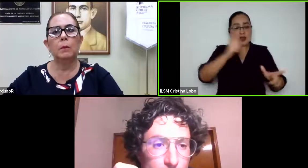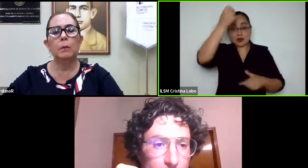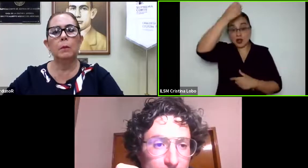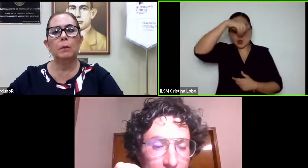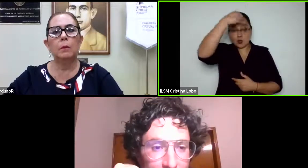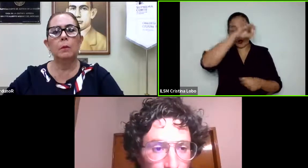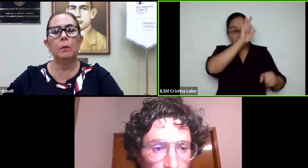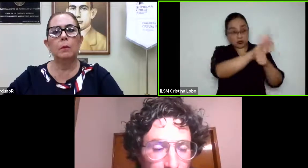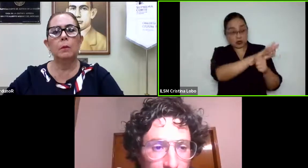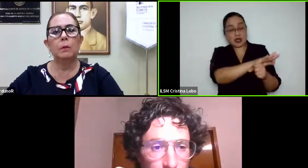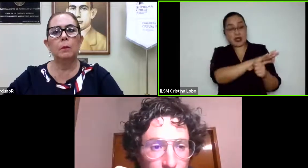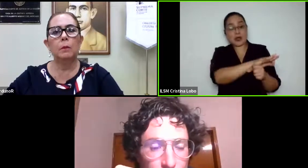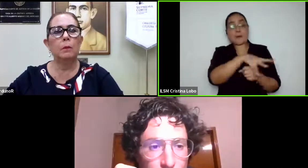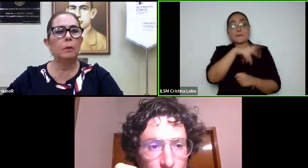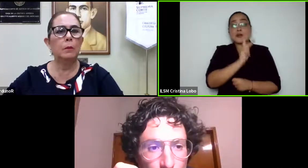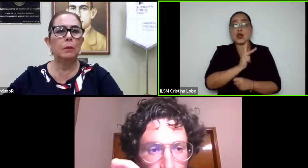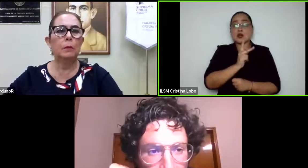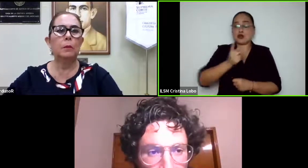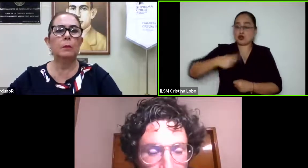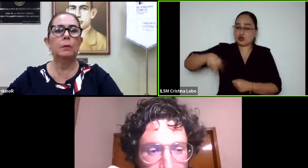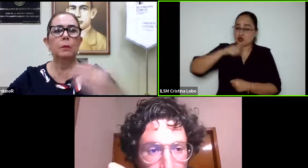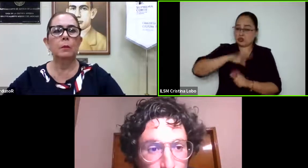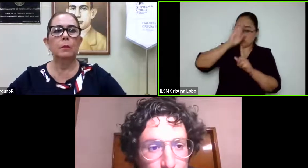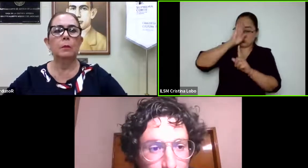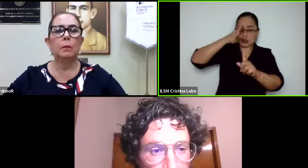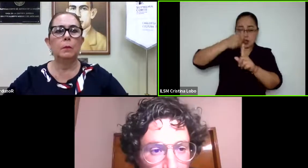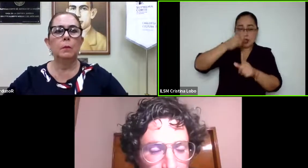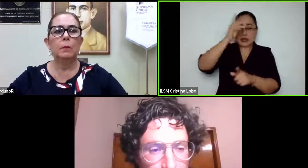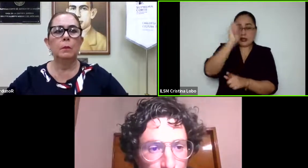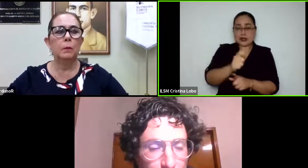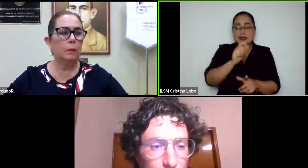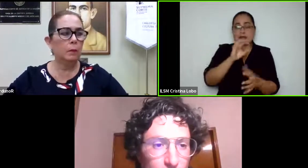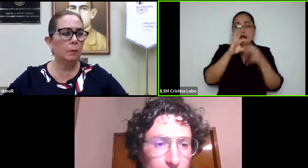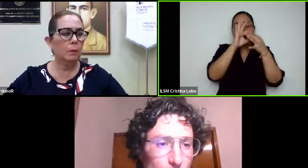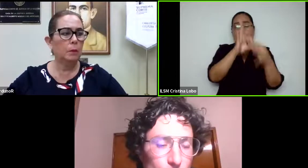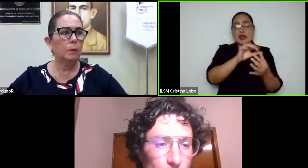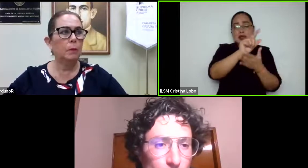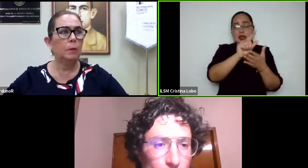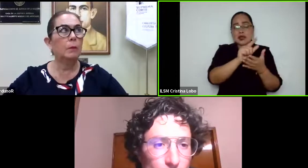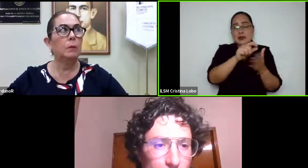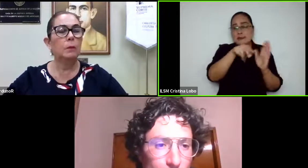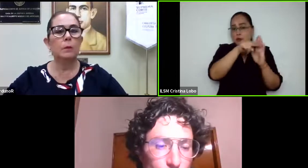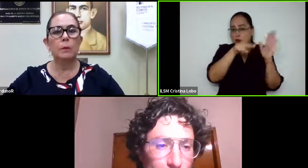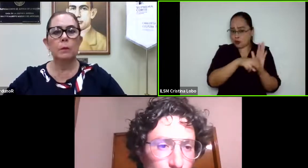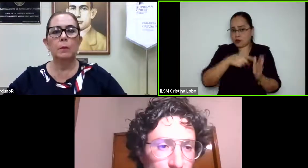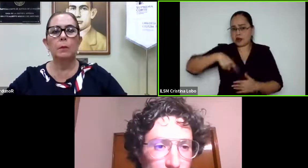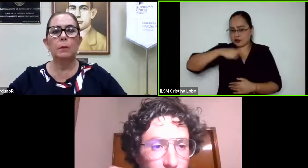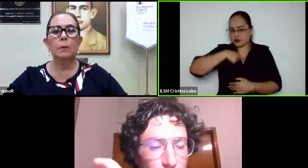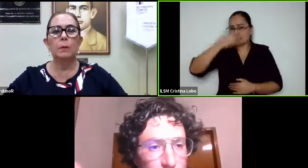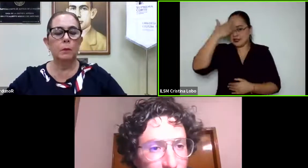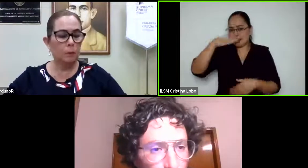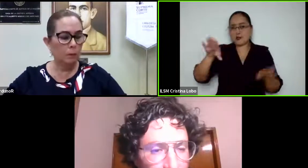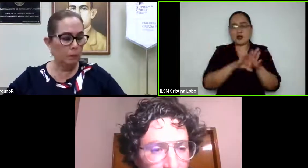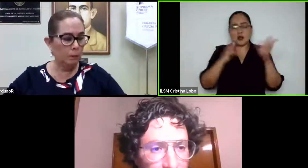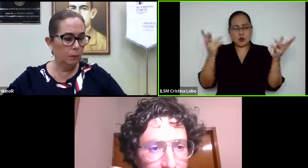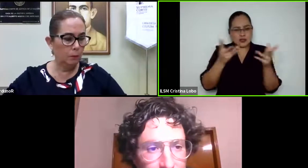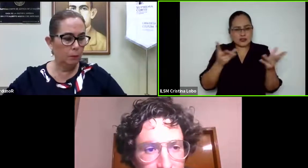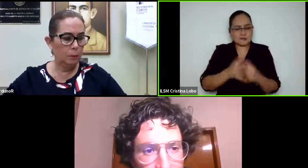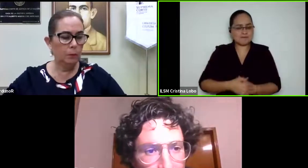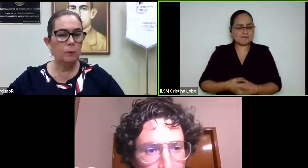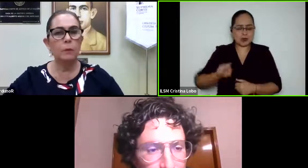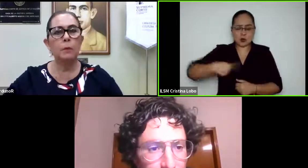sabemos, en el caso concreto, cómo se interpreta, cómo se aplica. ¿Por qué? Porque no tenemos, digamos, una hipótesis y una